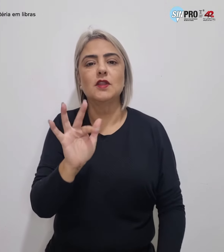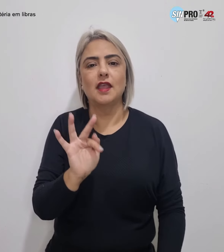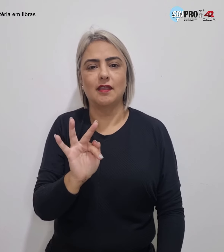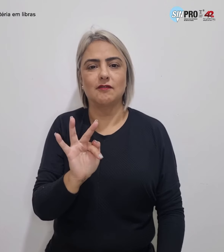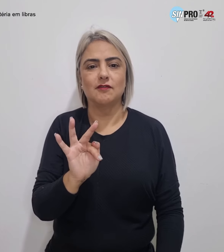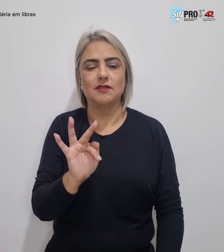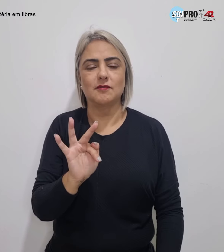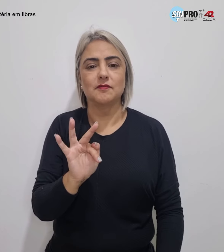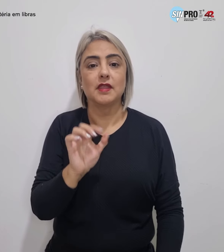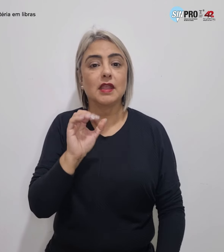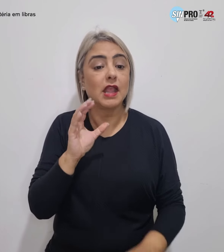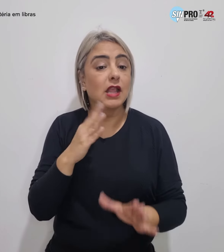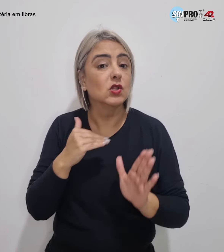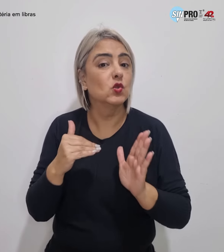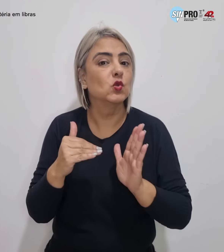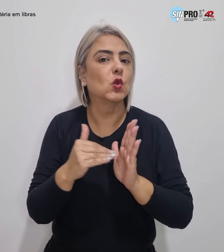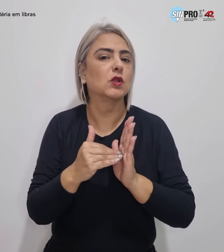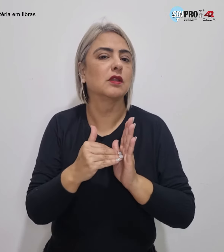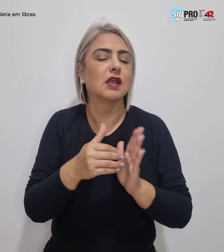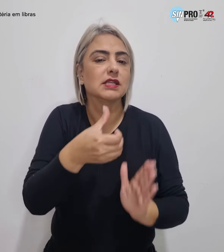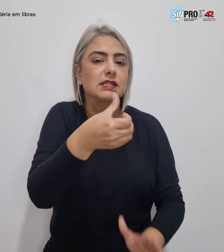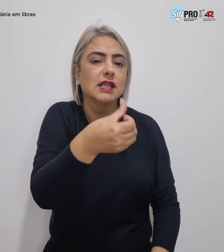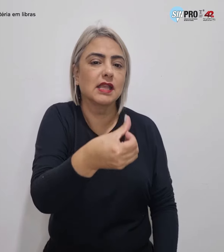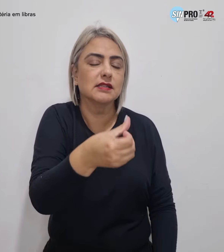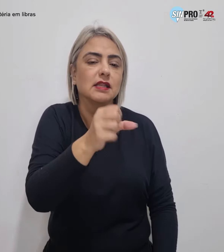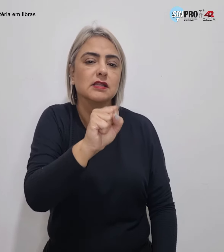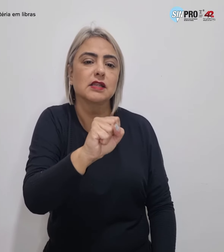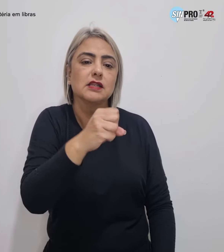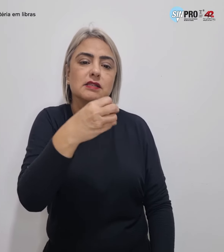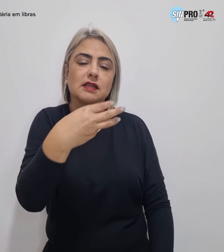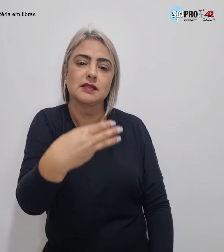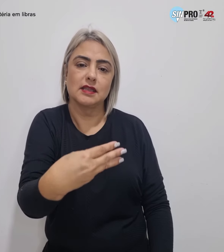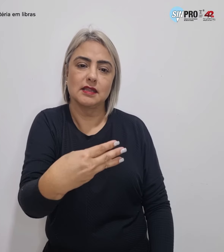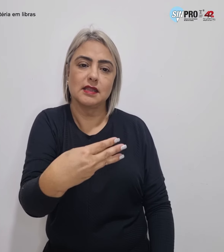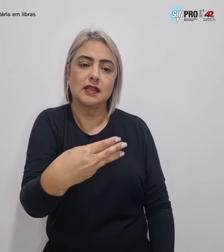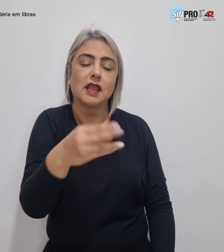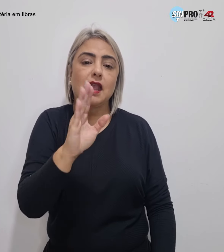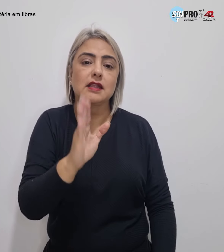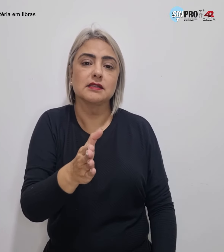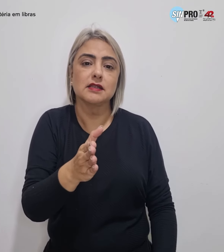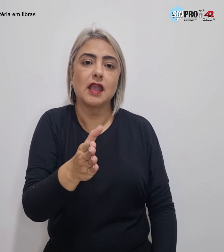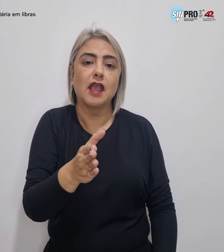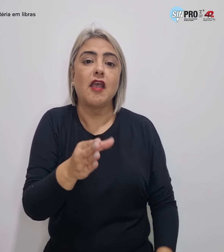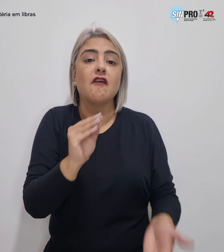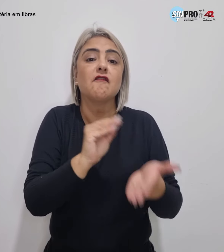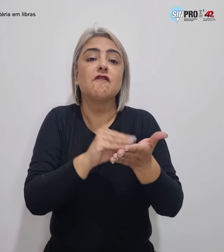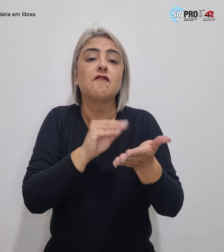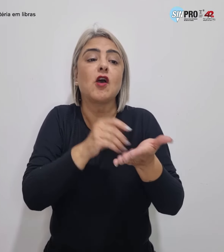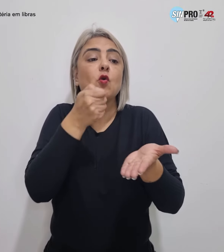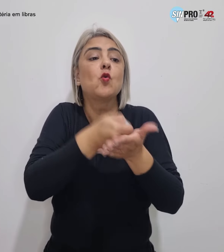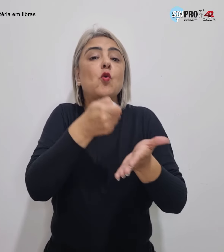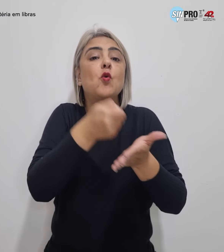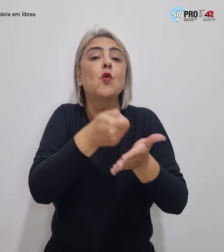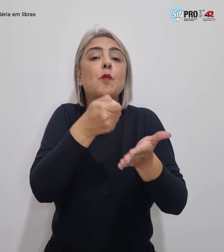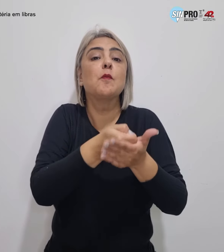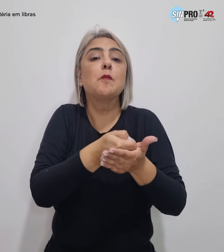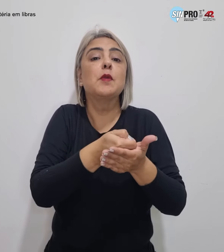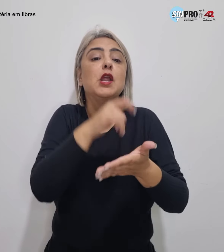deste Total 683 são de descumprimento de medida protetiva de